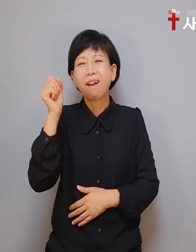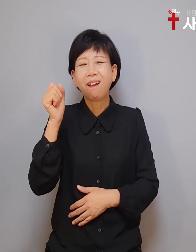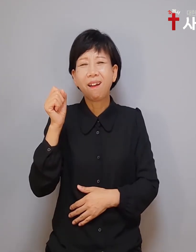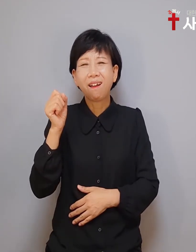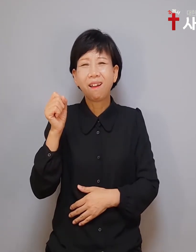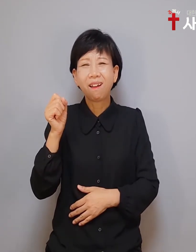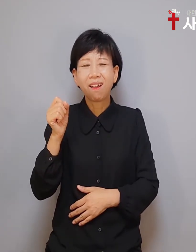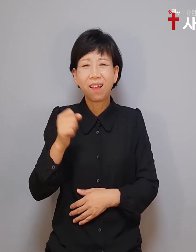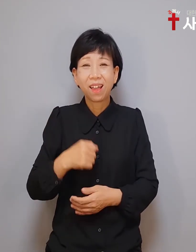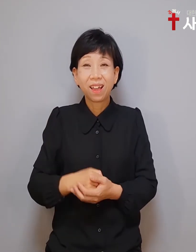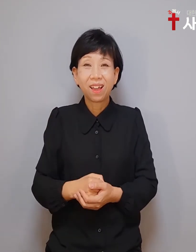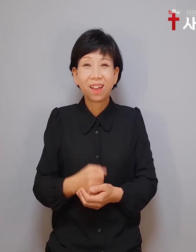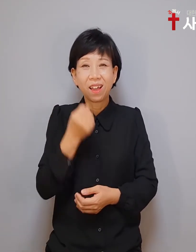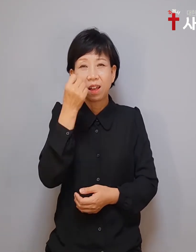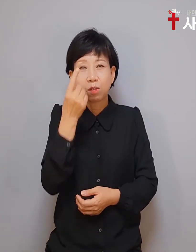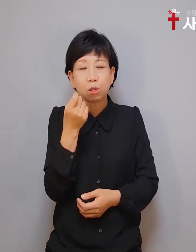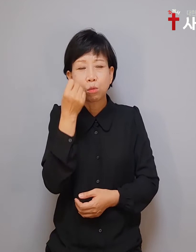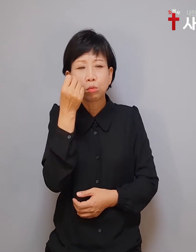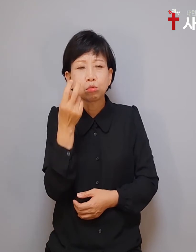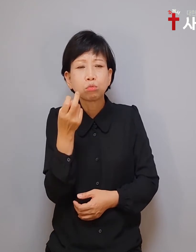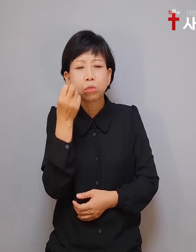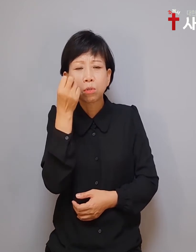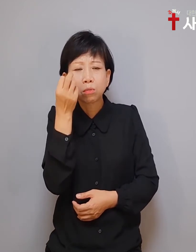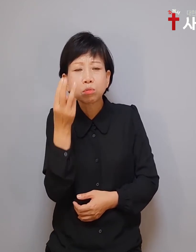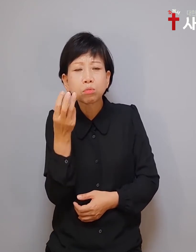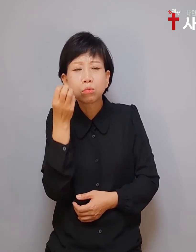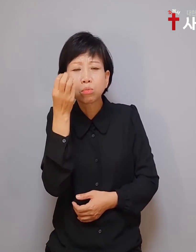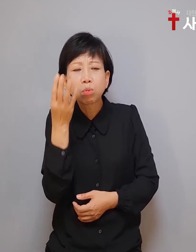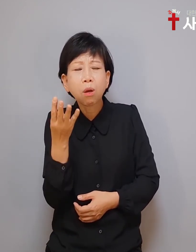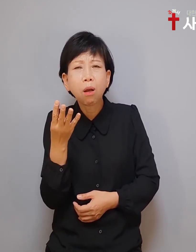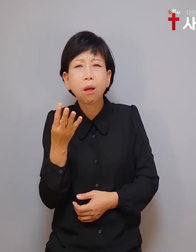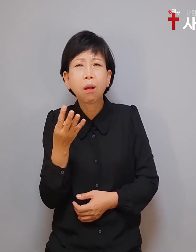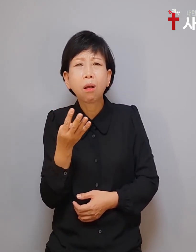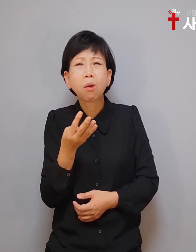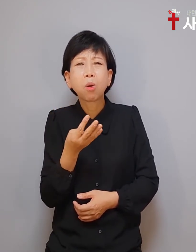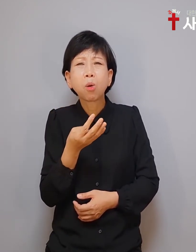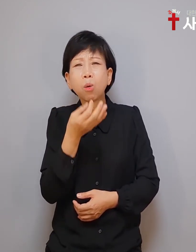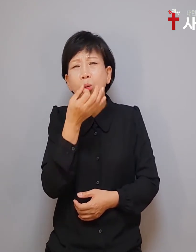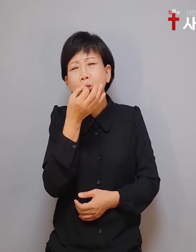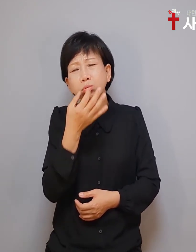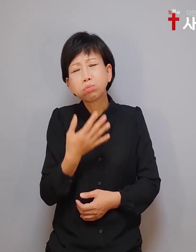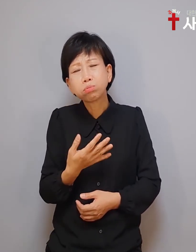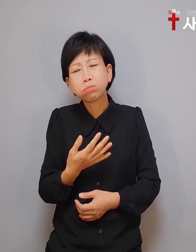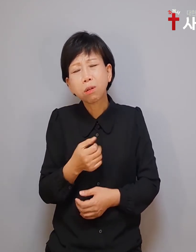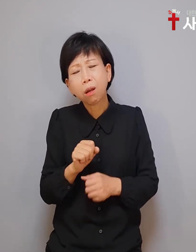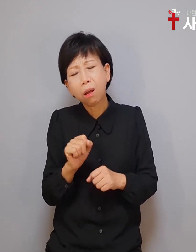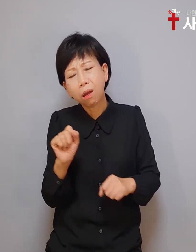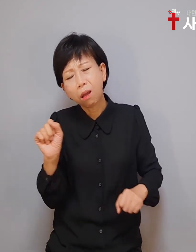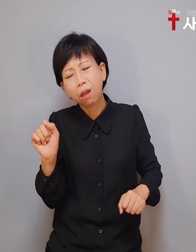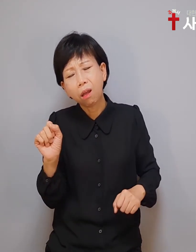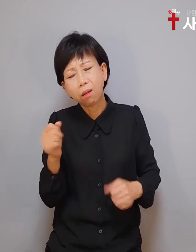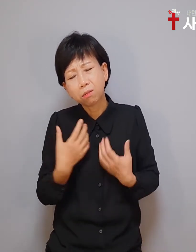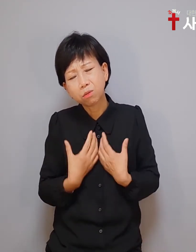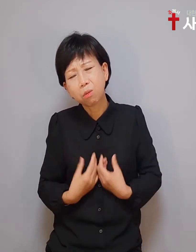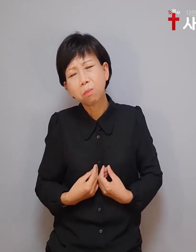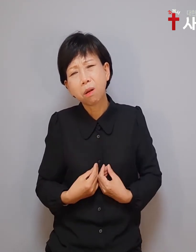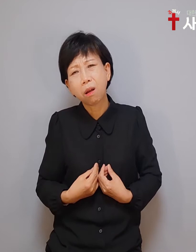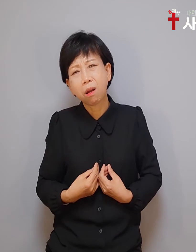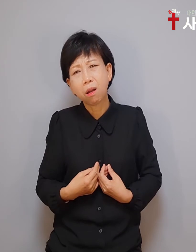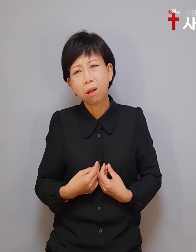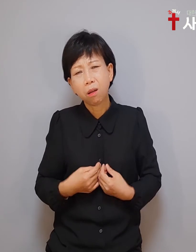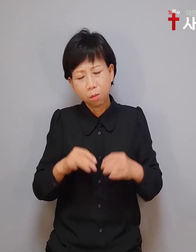해, 두 해가 지나가니까요 너무 처참하고 비참한 우리 자신들의 모습을 볼 수가 있는